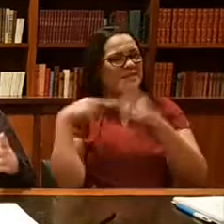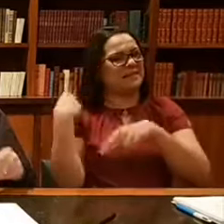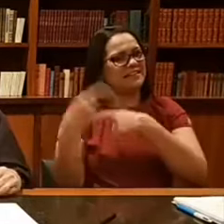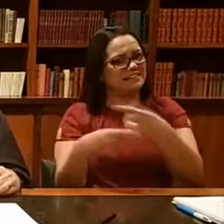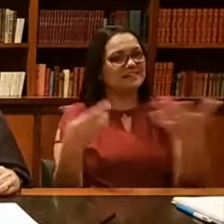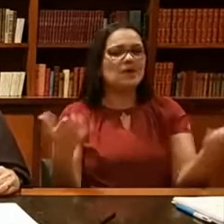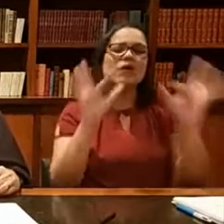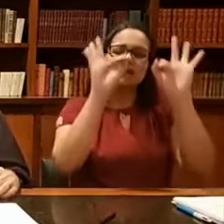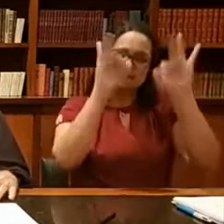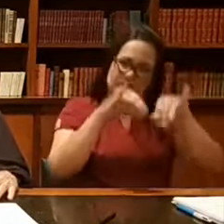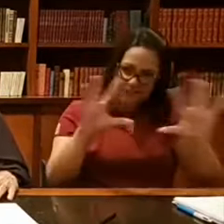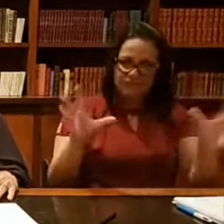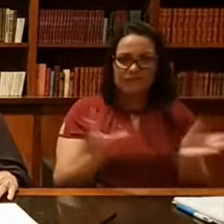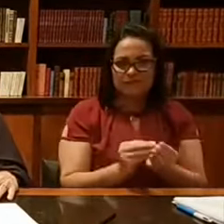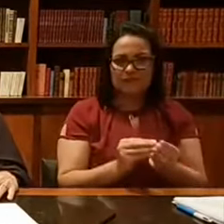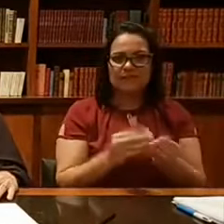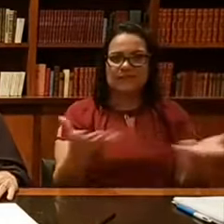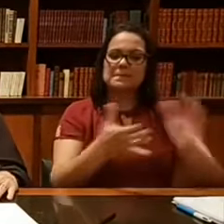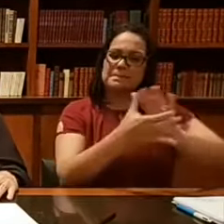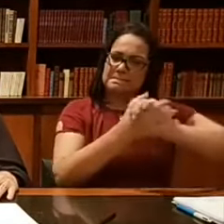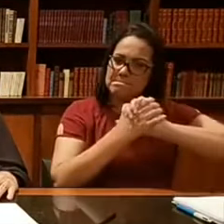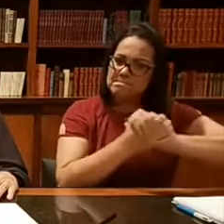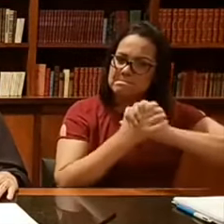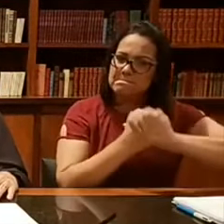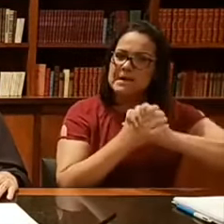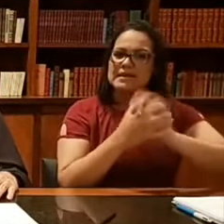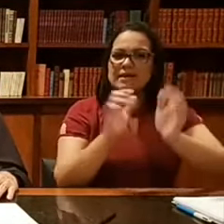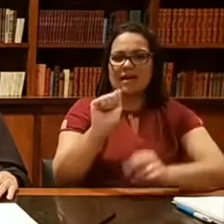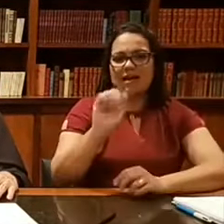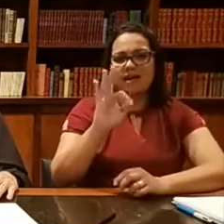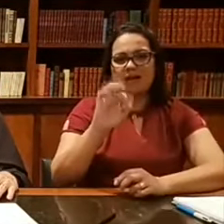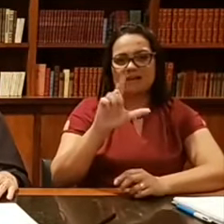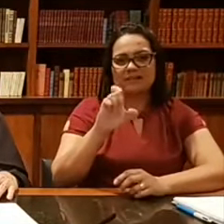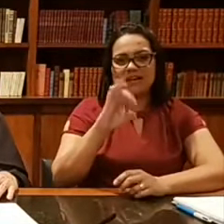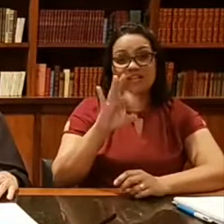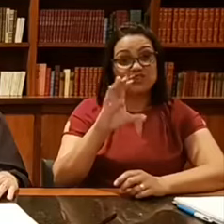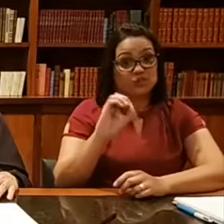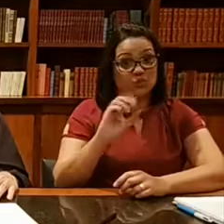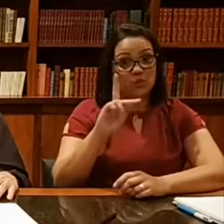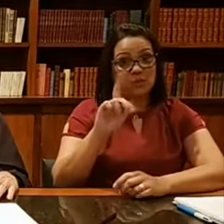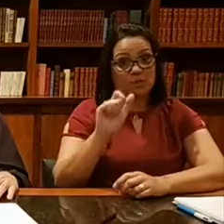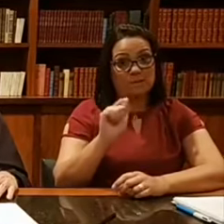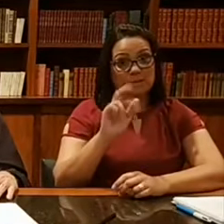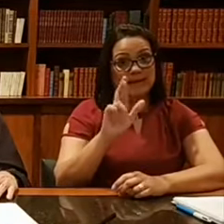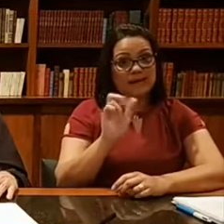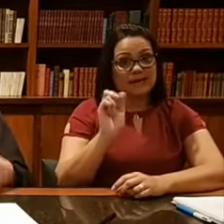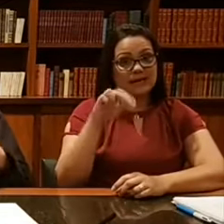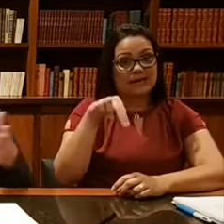está encerrando aqui. Nossos parabéns ao Atlético Paranaense pela Copa do Brasil. Assisti o jogo.